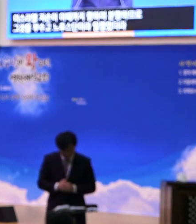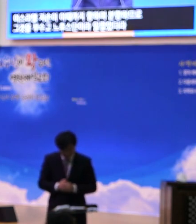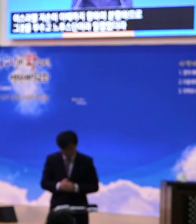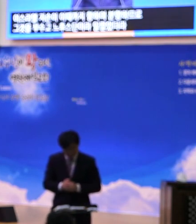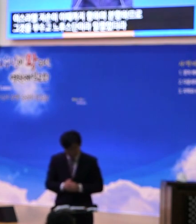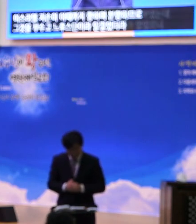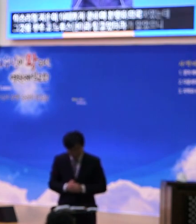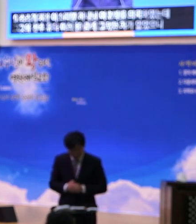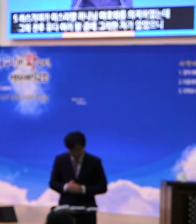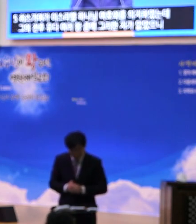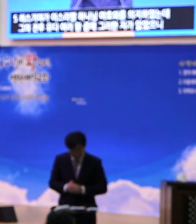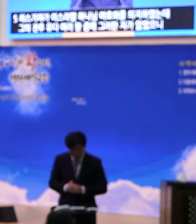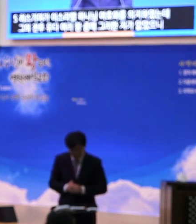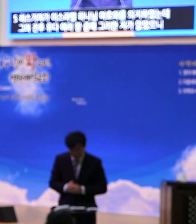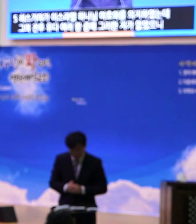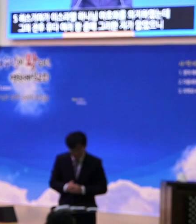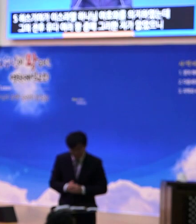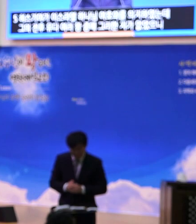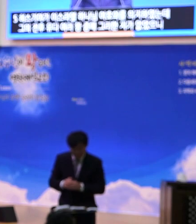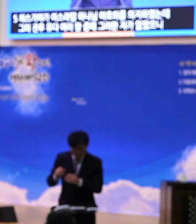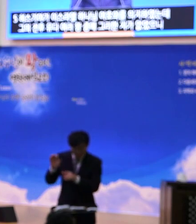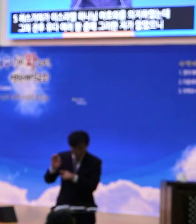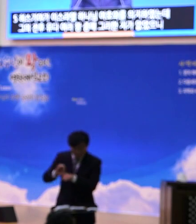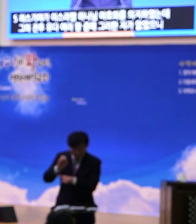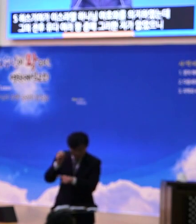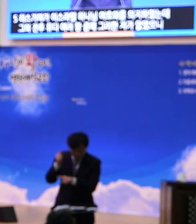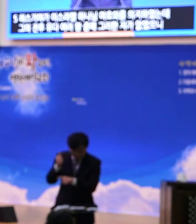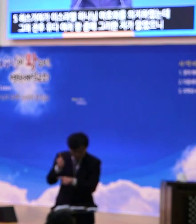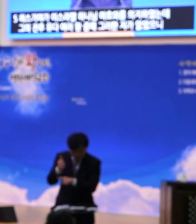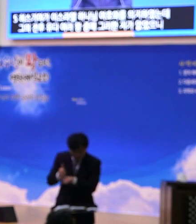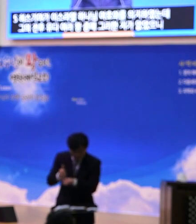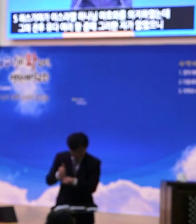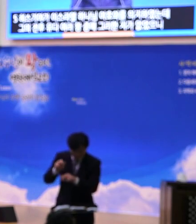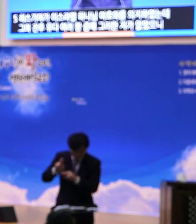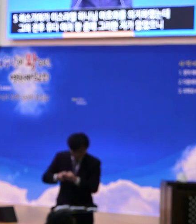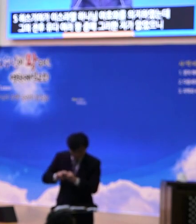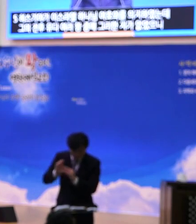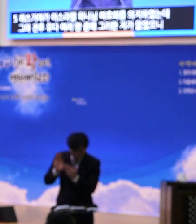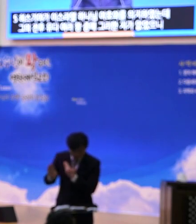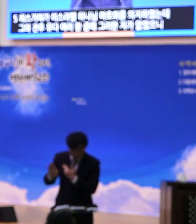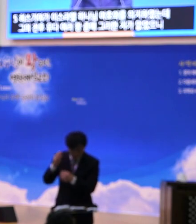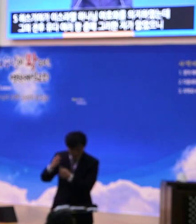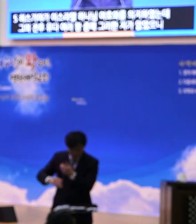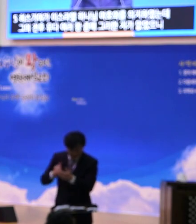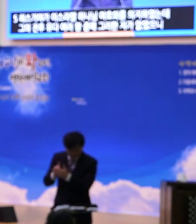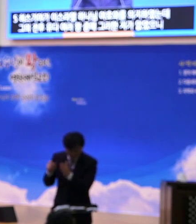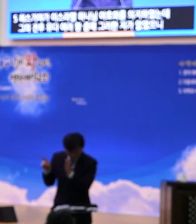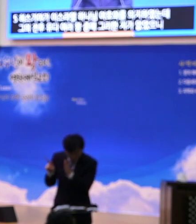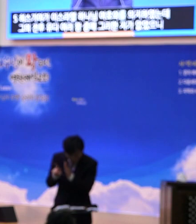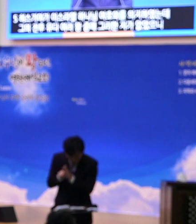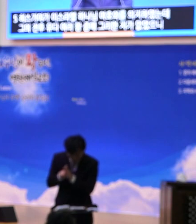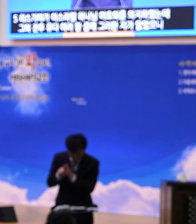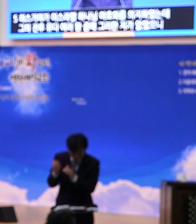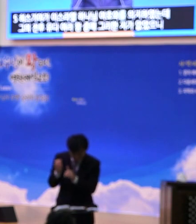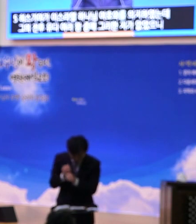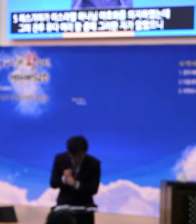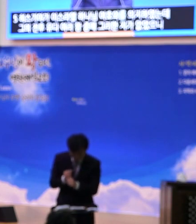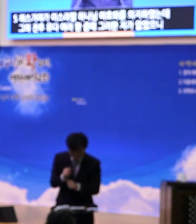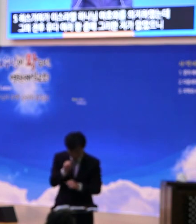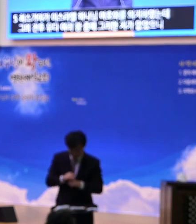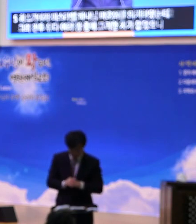누수단이라 일컬었더라. 히스기야가 이스라엘 하나님 여호와를 의지하였는데 그의 전후 유다 여러 왕 중에 그러한